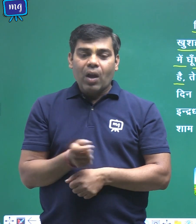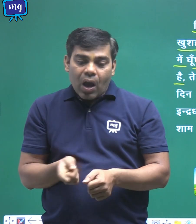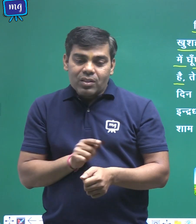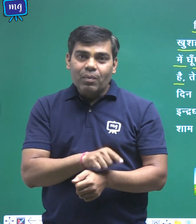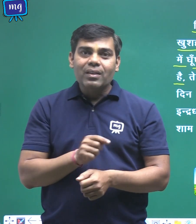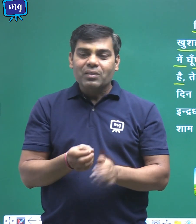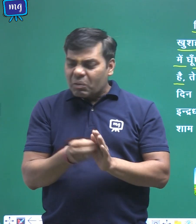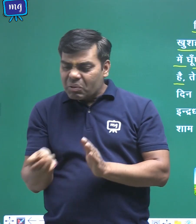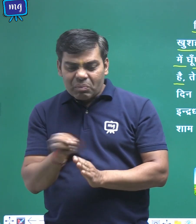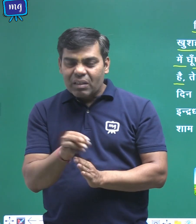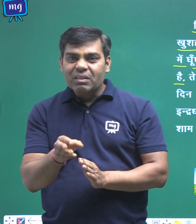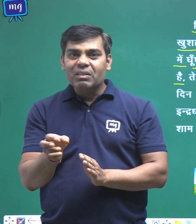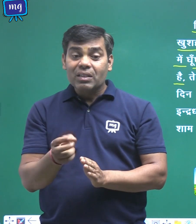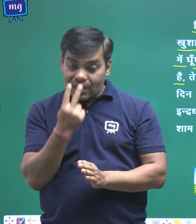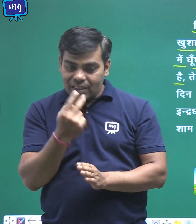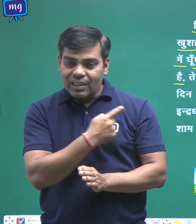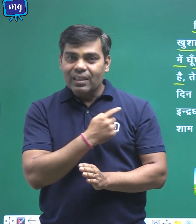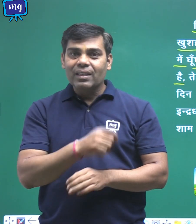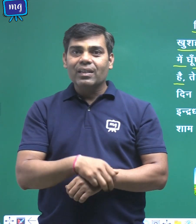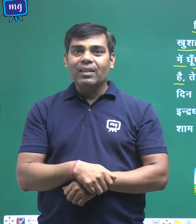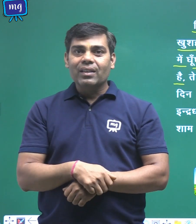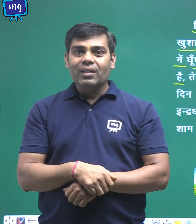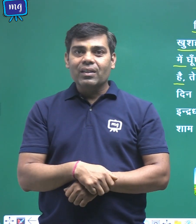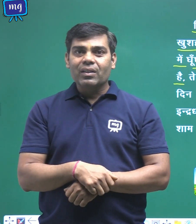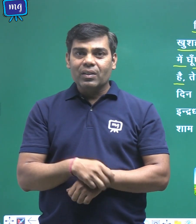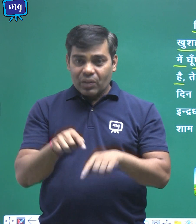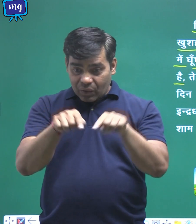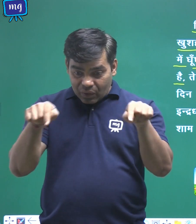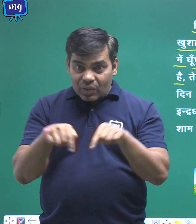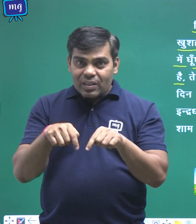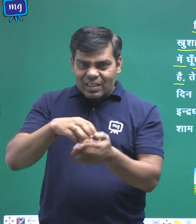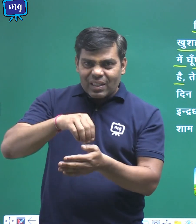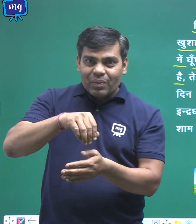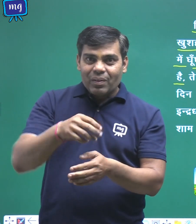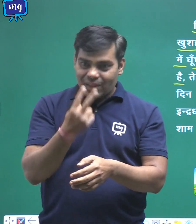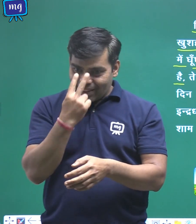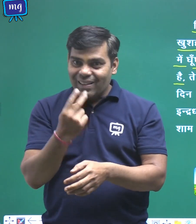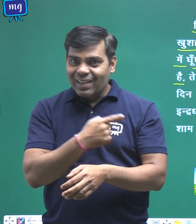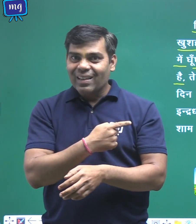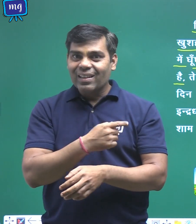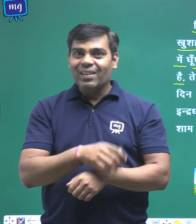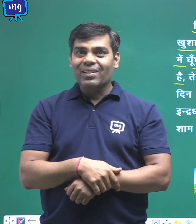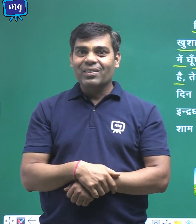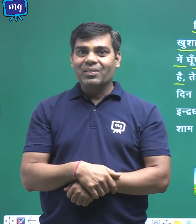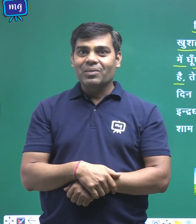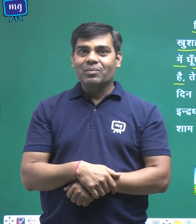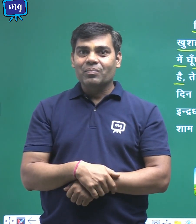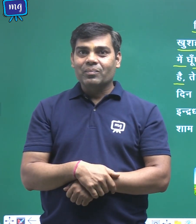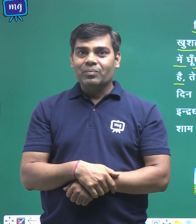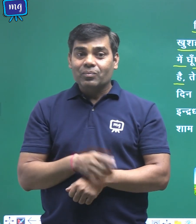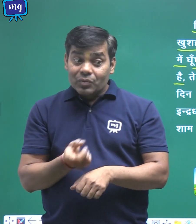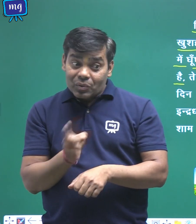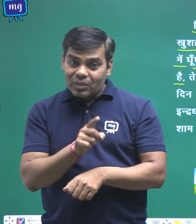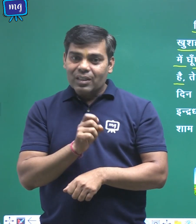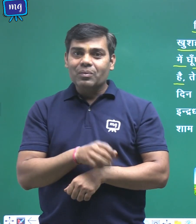आसपास इसकी ज़मीन भी देखी है। दूसरी